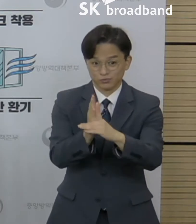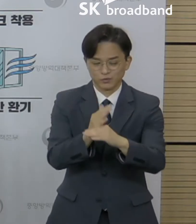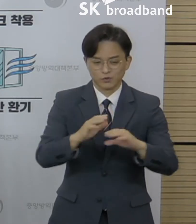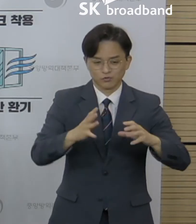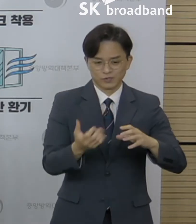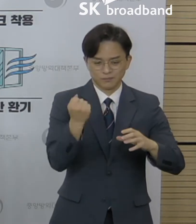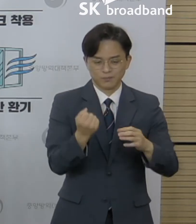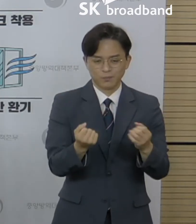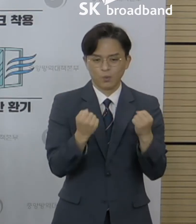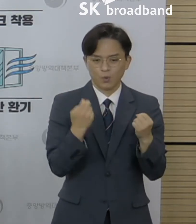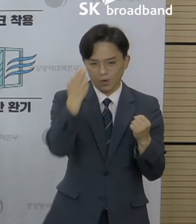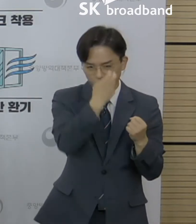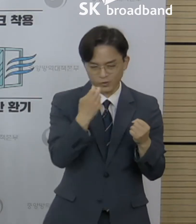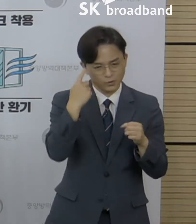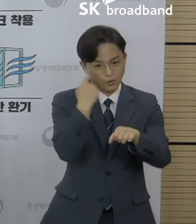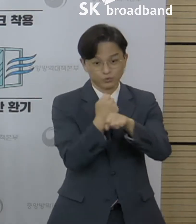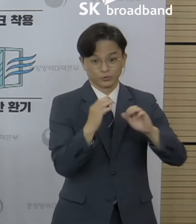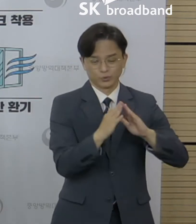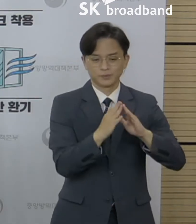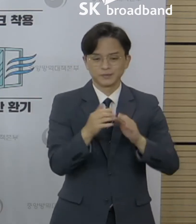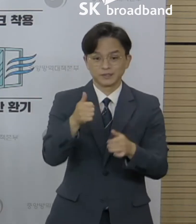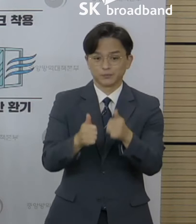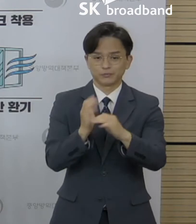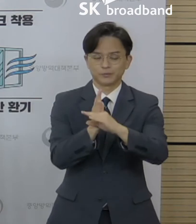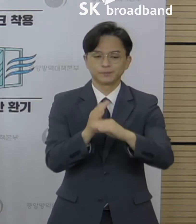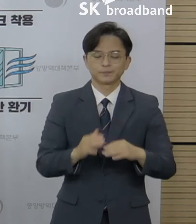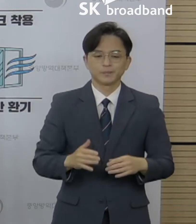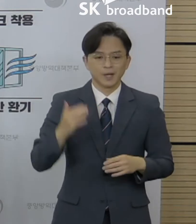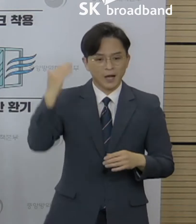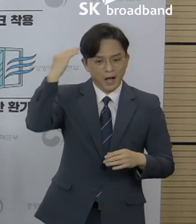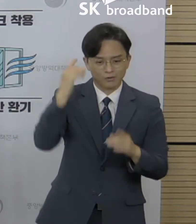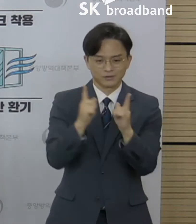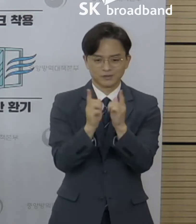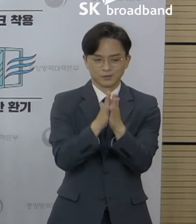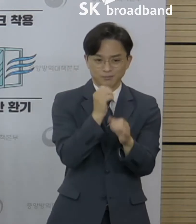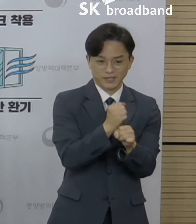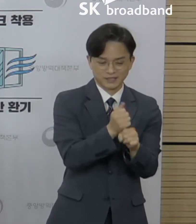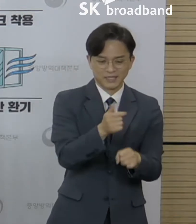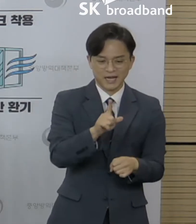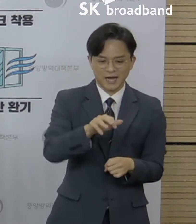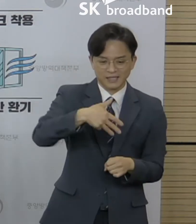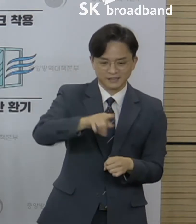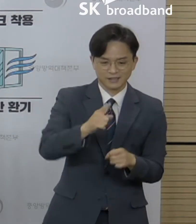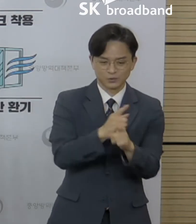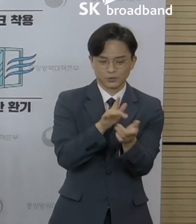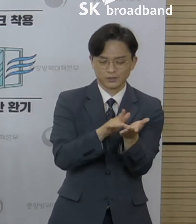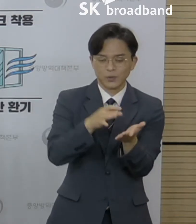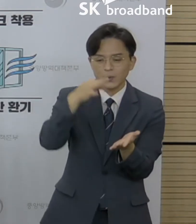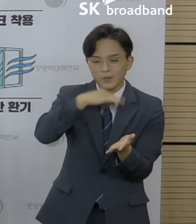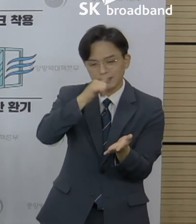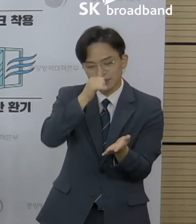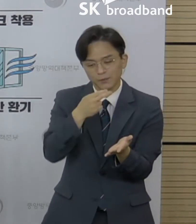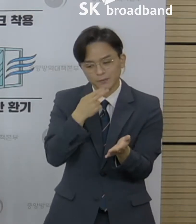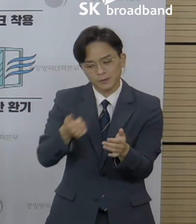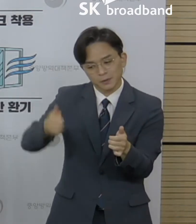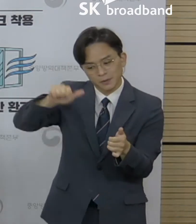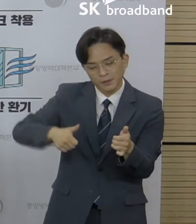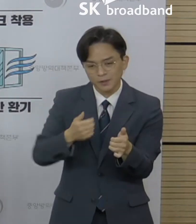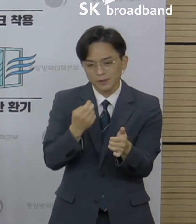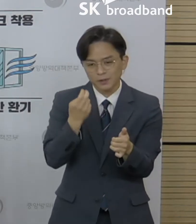델타형 변이 바이러스에 대한 국산 항체 치료제 효능평가를 위해서 동물 실험을 진행하고